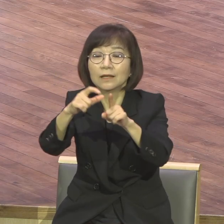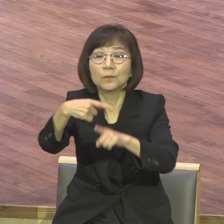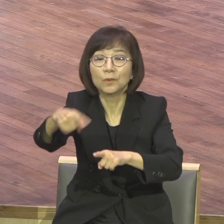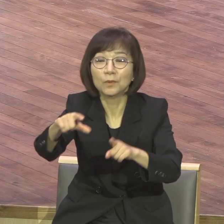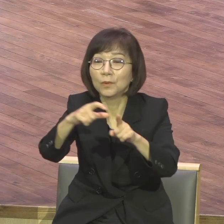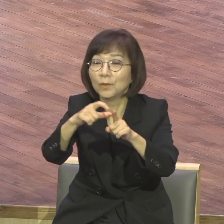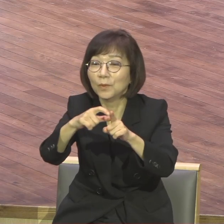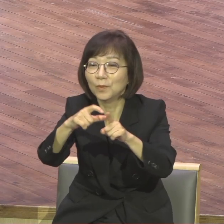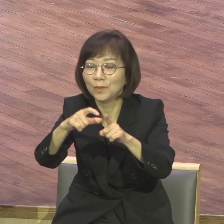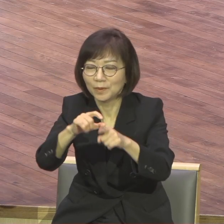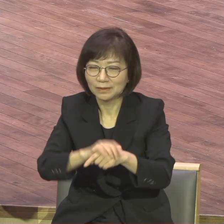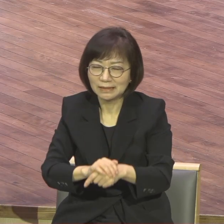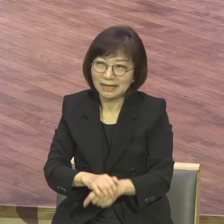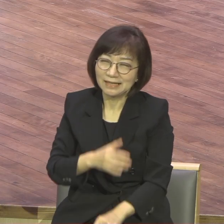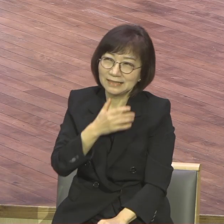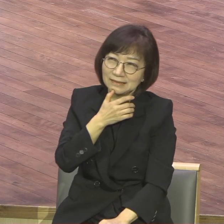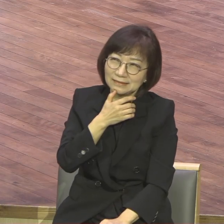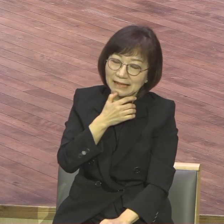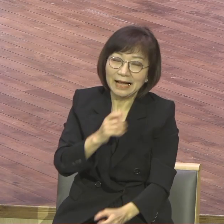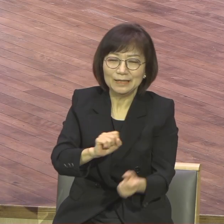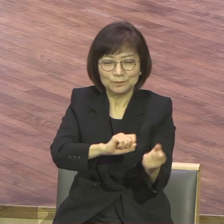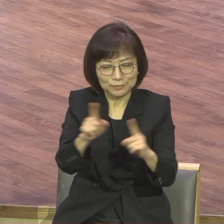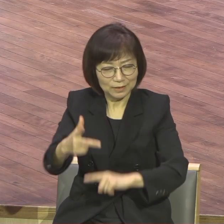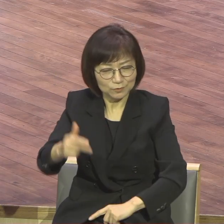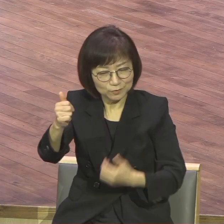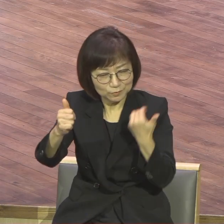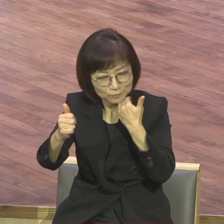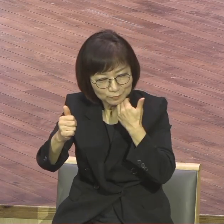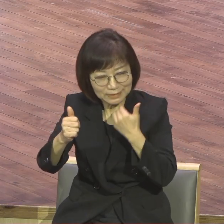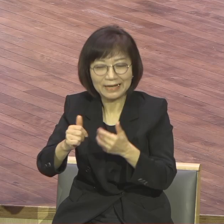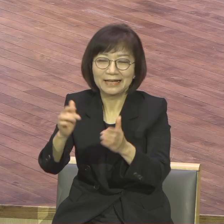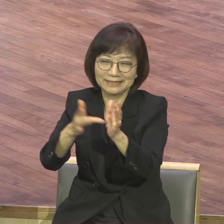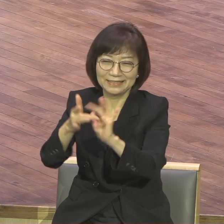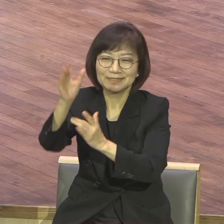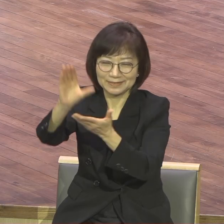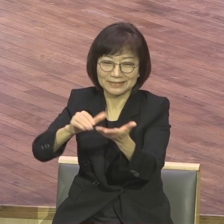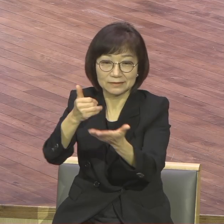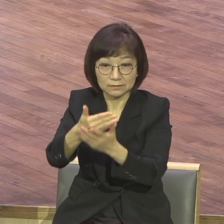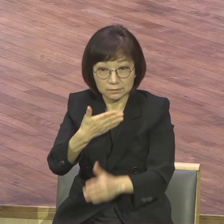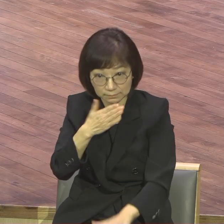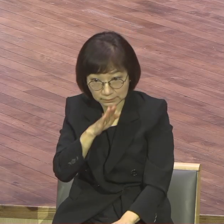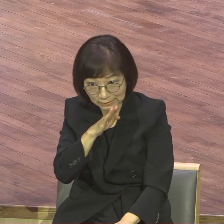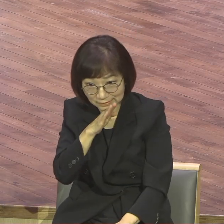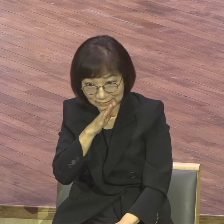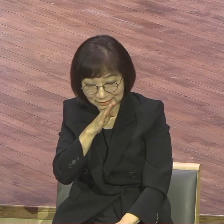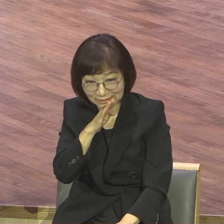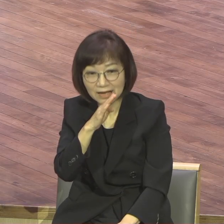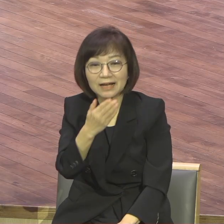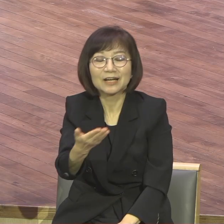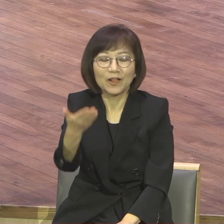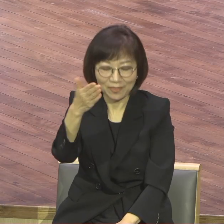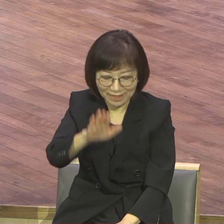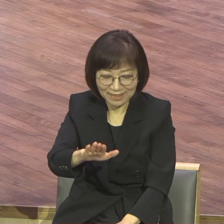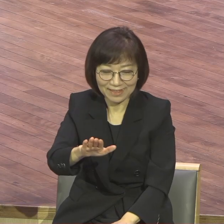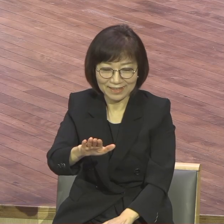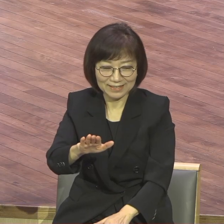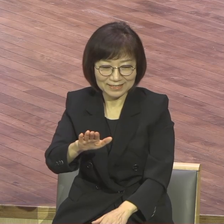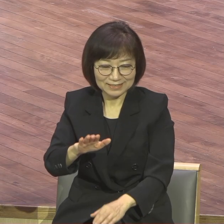부활의 주인공이신 예수 그리스도가 가장 먼저 떠오르겠지만은 그